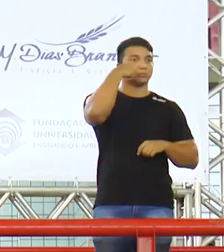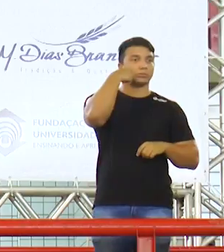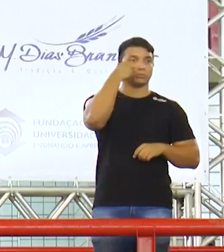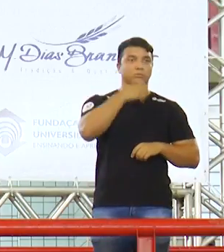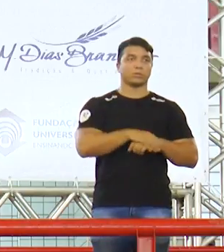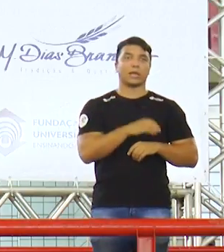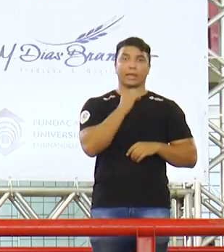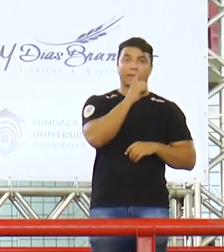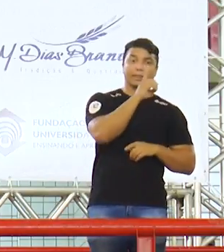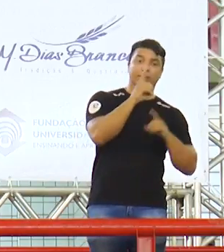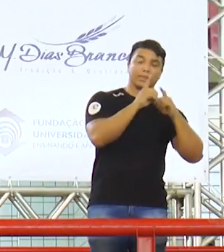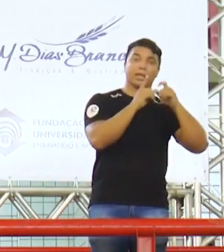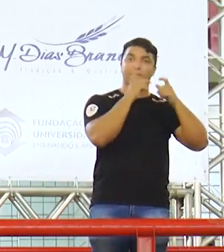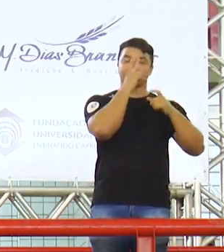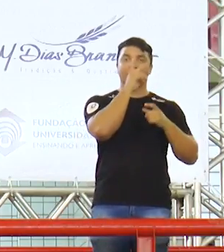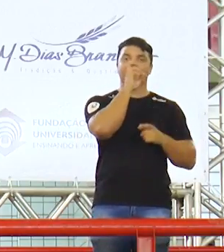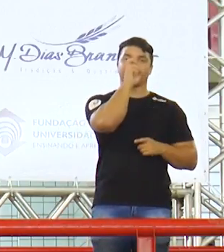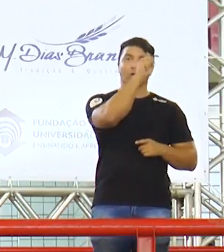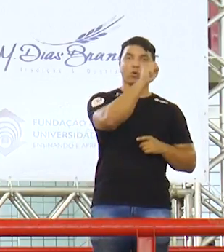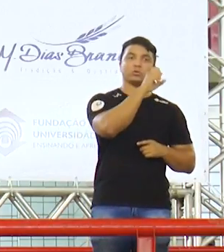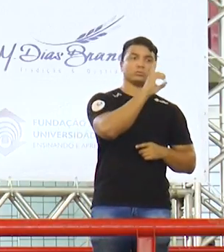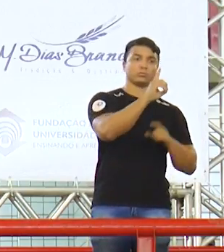dia, tia,